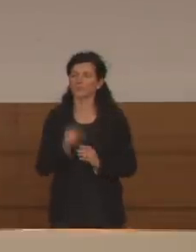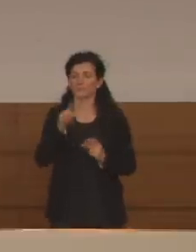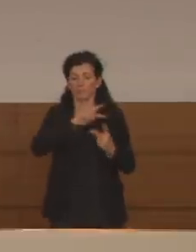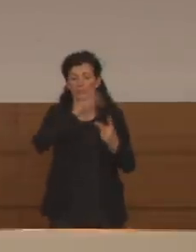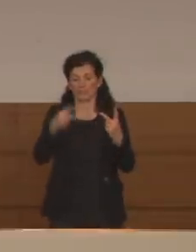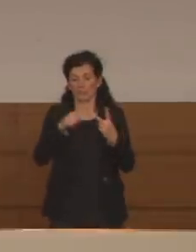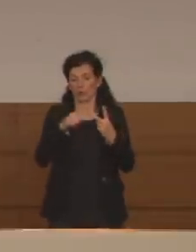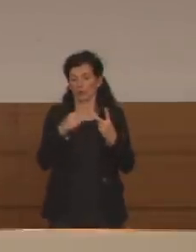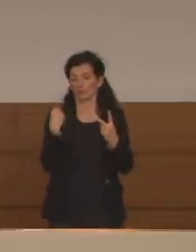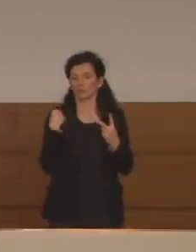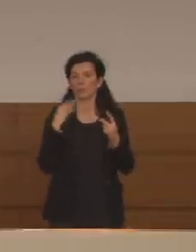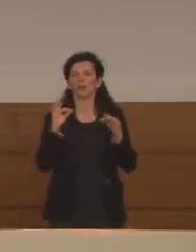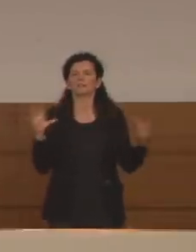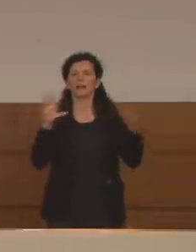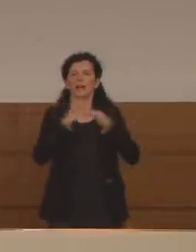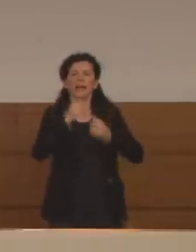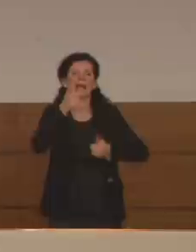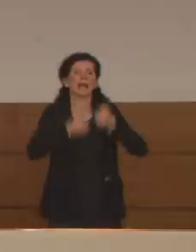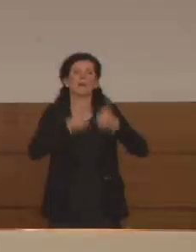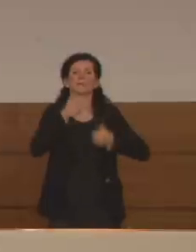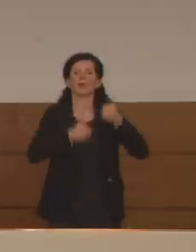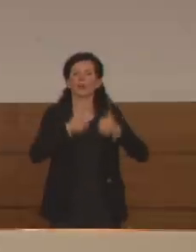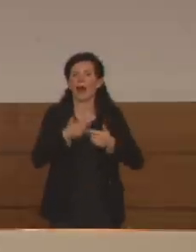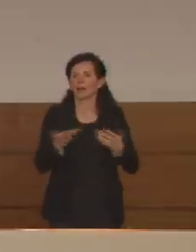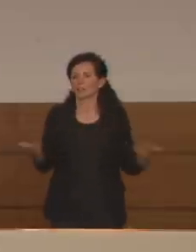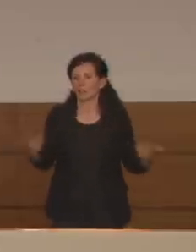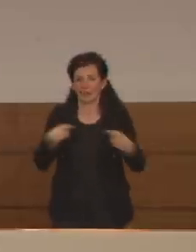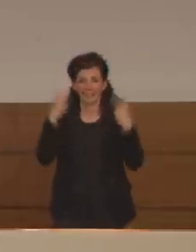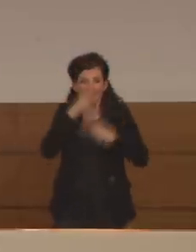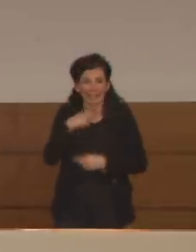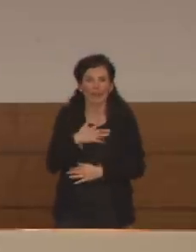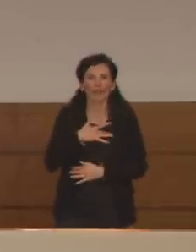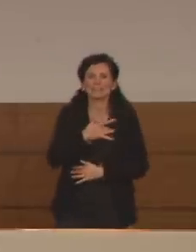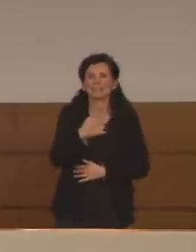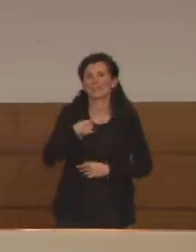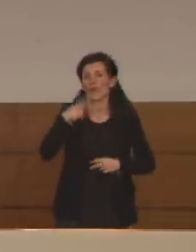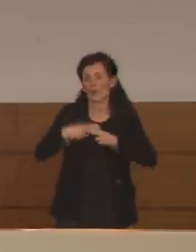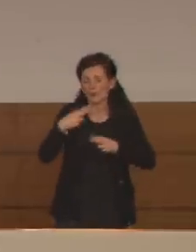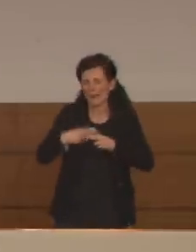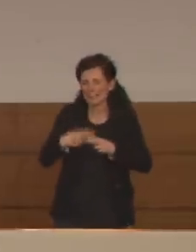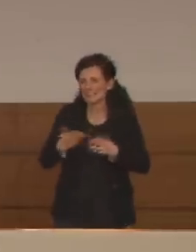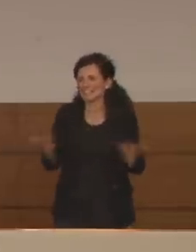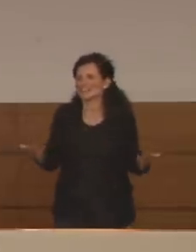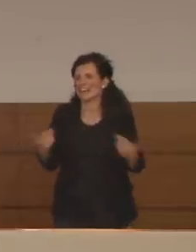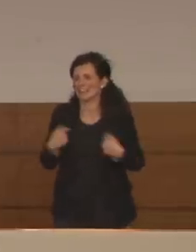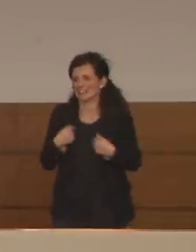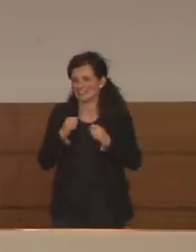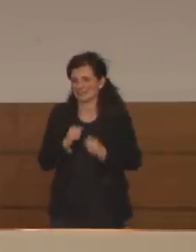campionato è questa io da romanista avrei di tutto a monte perché